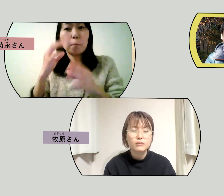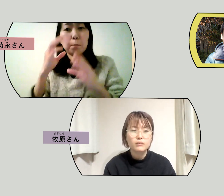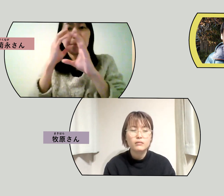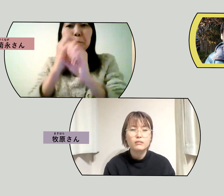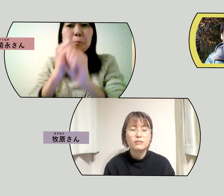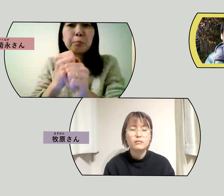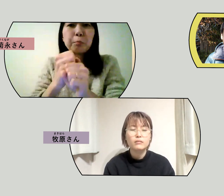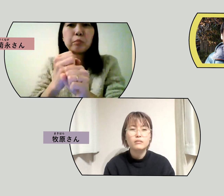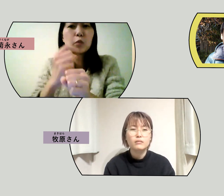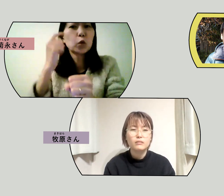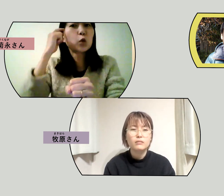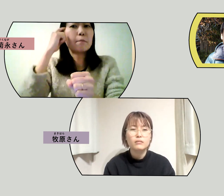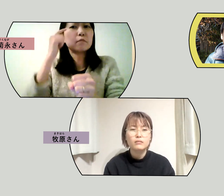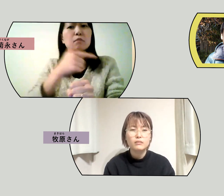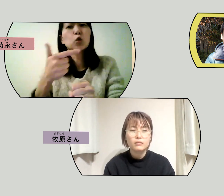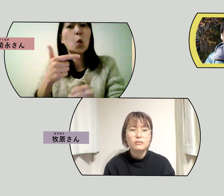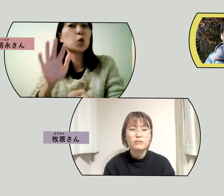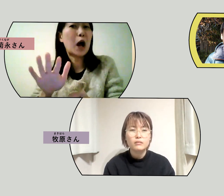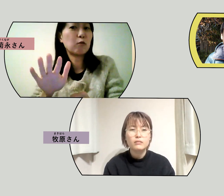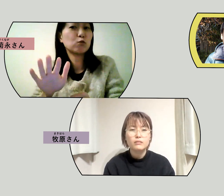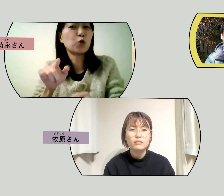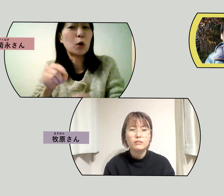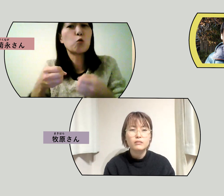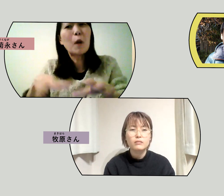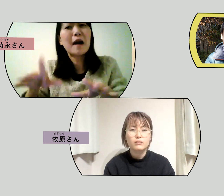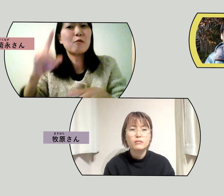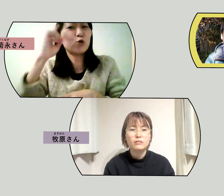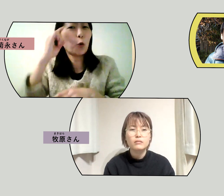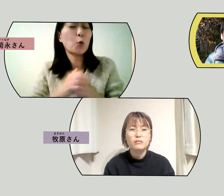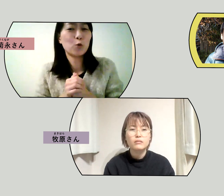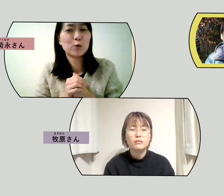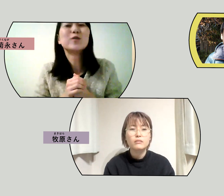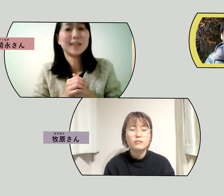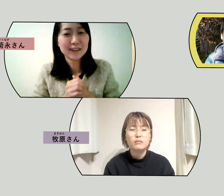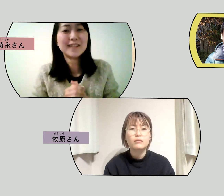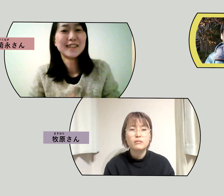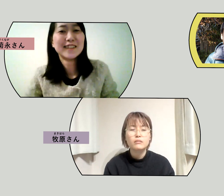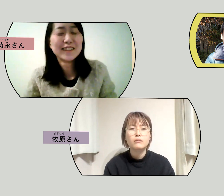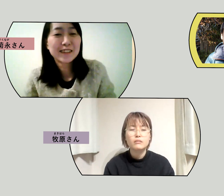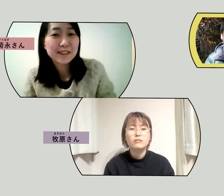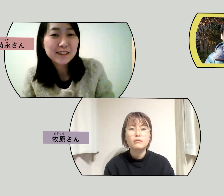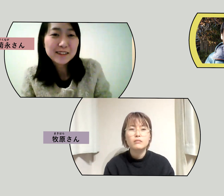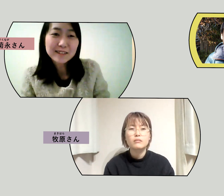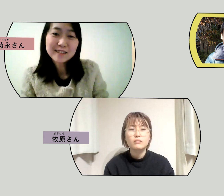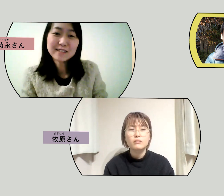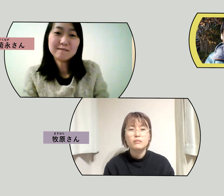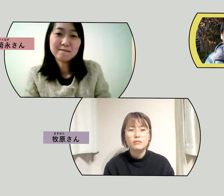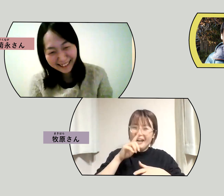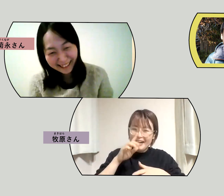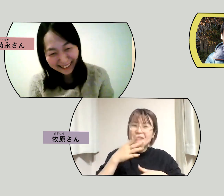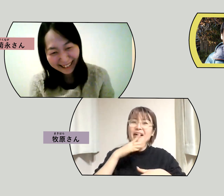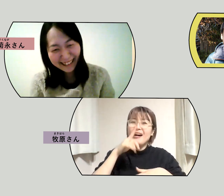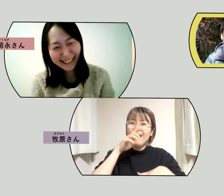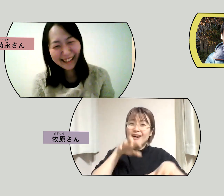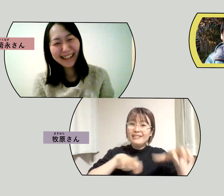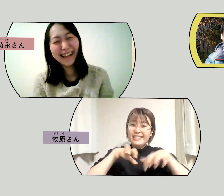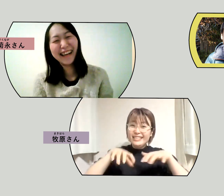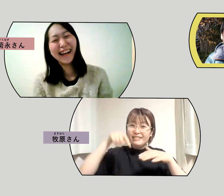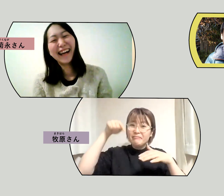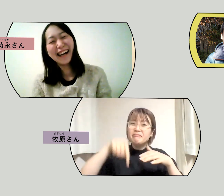と没入感をすごく作れるんじゃないかなっていう風に思います